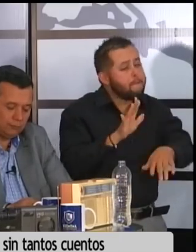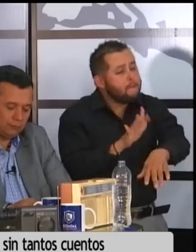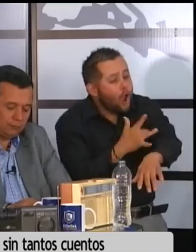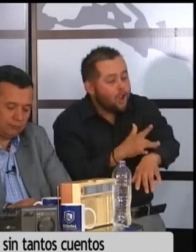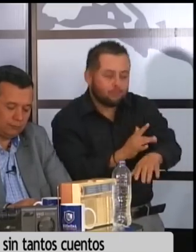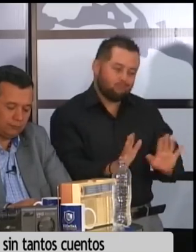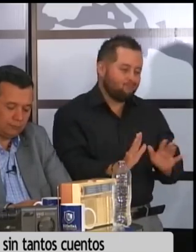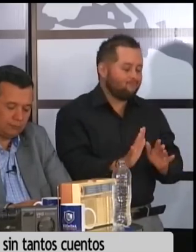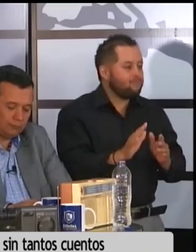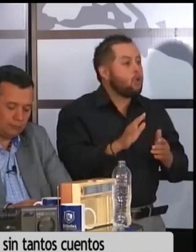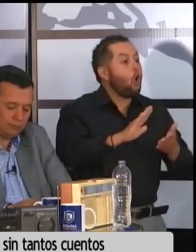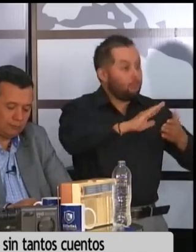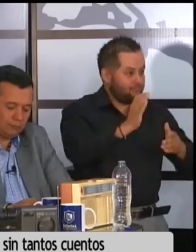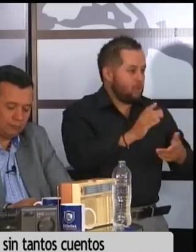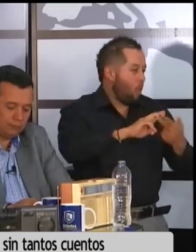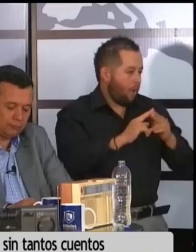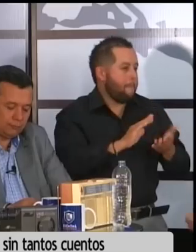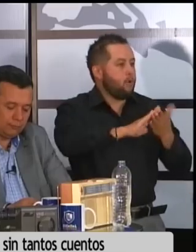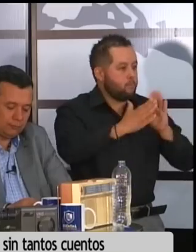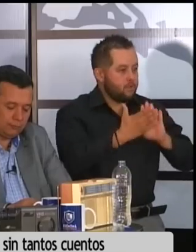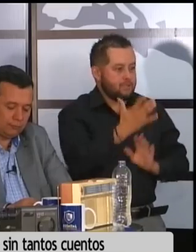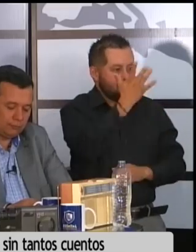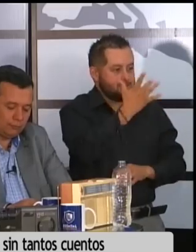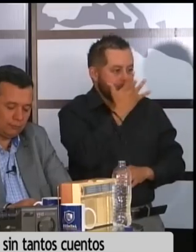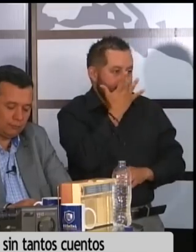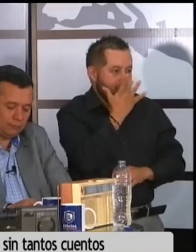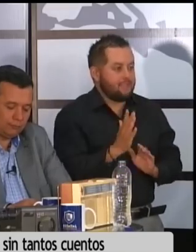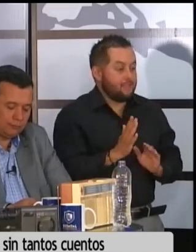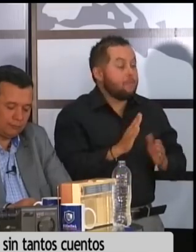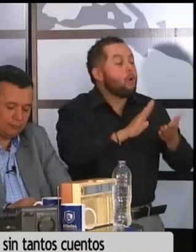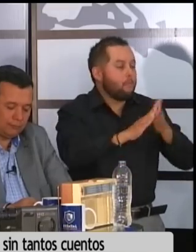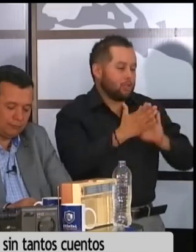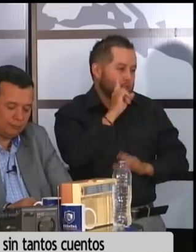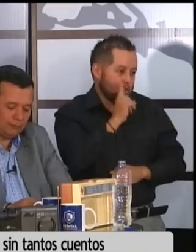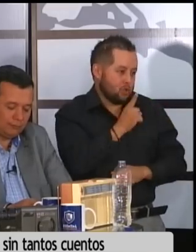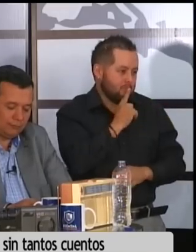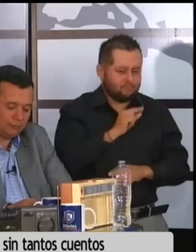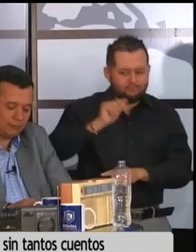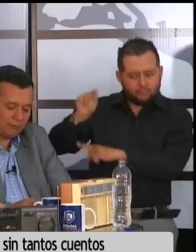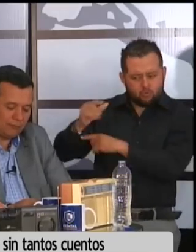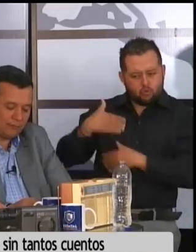existe. Entonces es población sorda. Es el pelito.